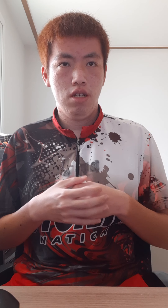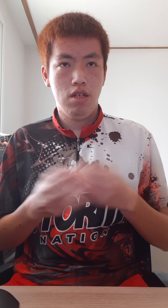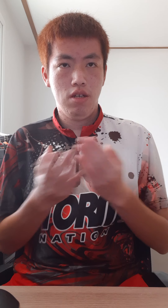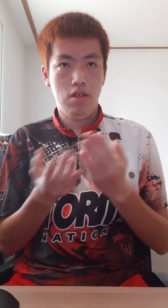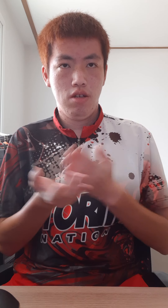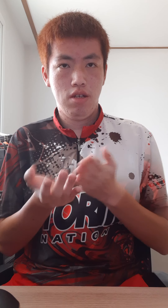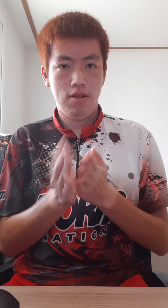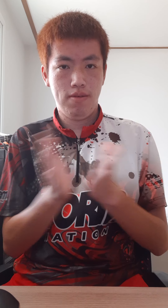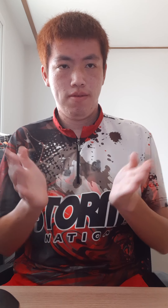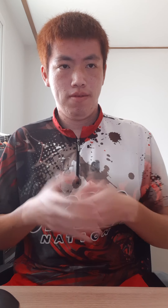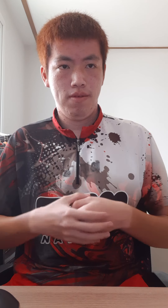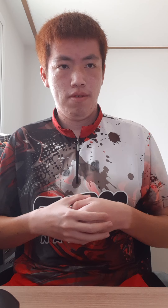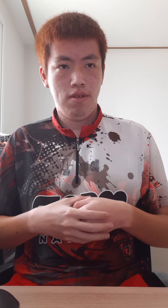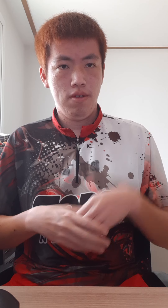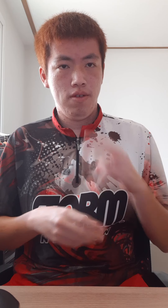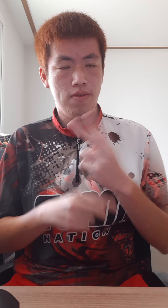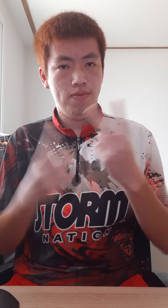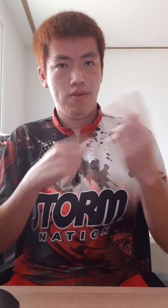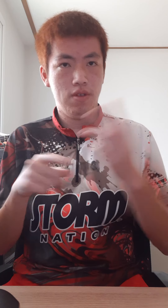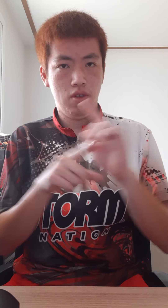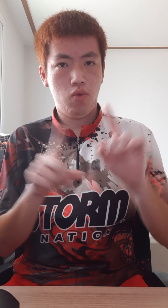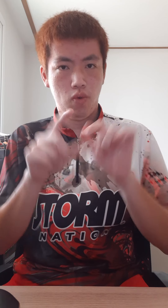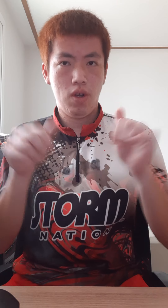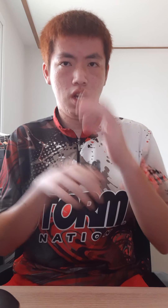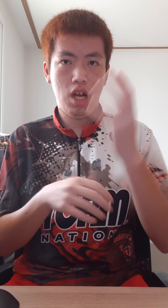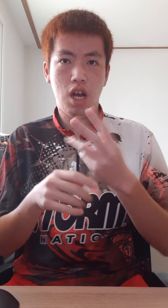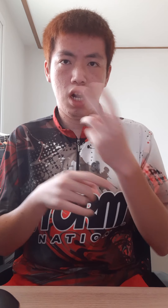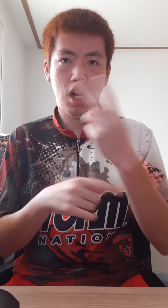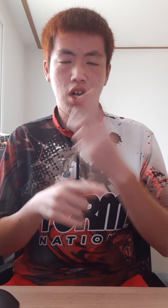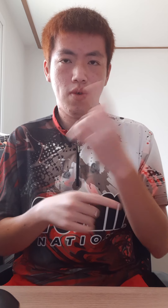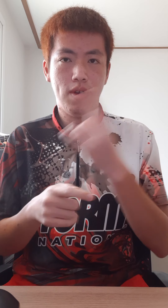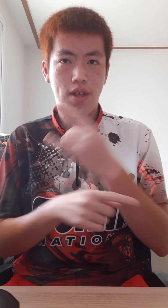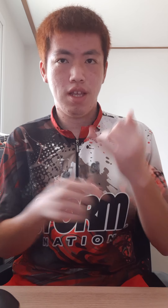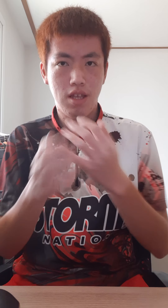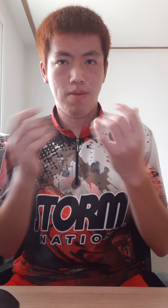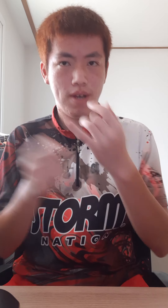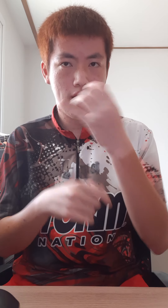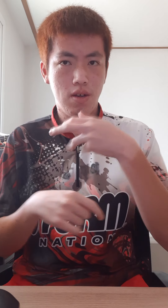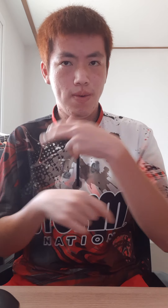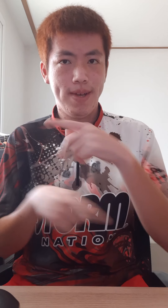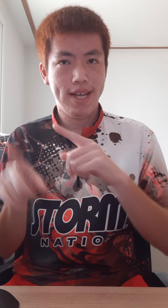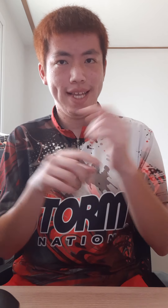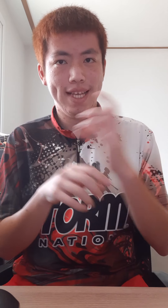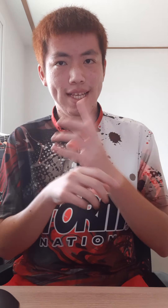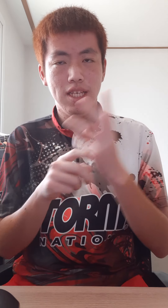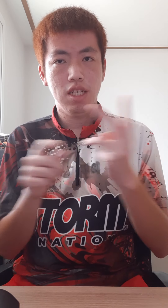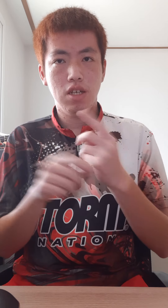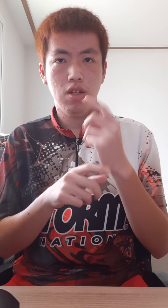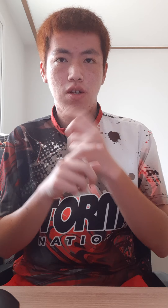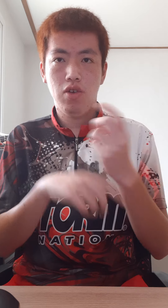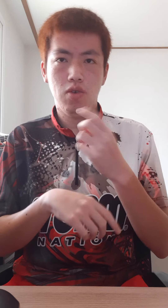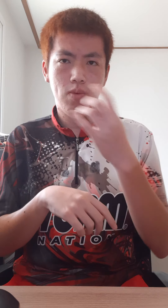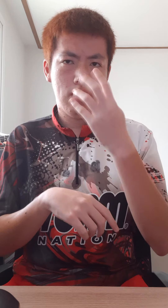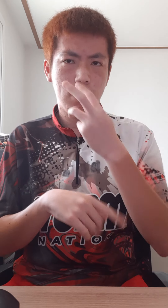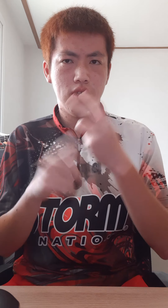복지TV 뉴스입니다. 2016년 시도별 장애인 복지와 교육 수준을 비교 조사한 결과 복지 분야는 격차가